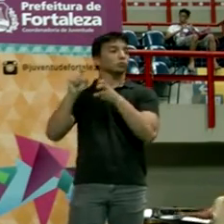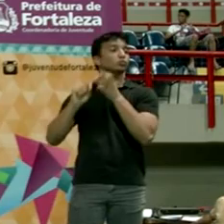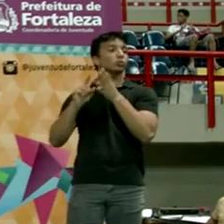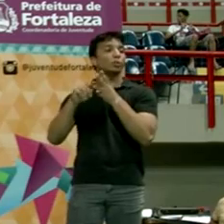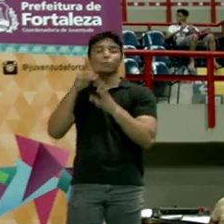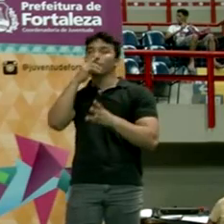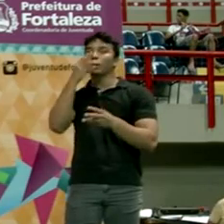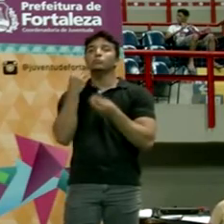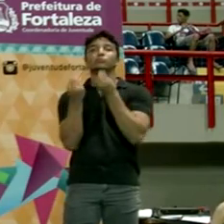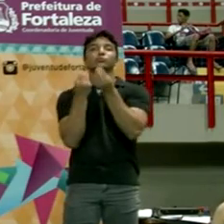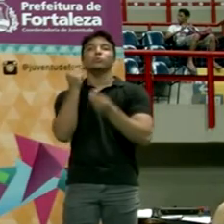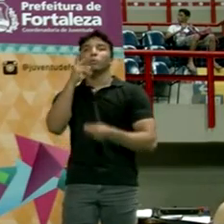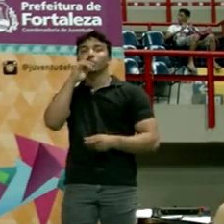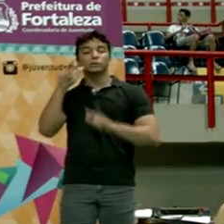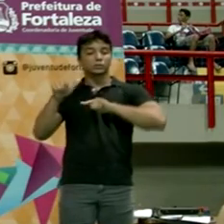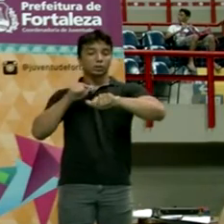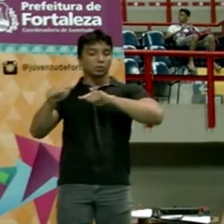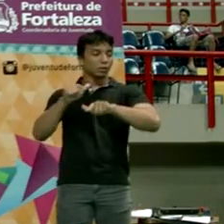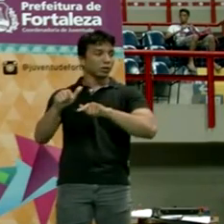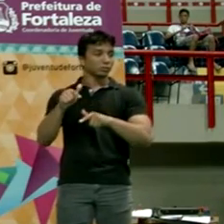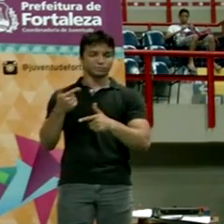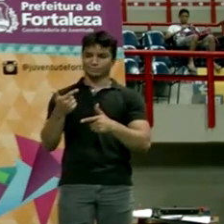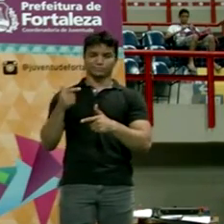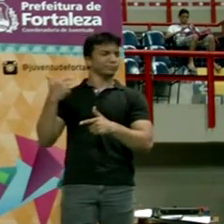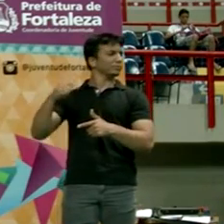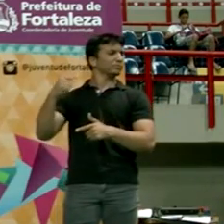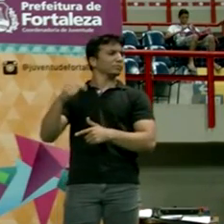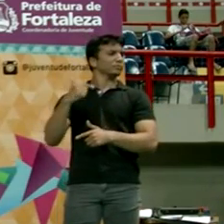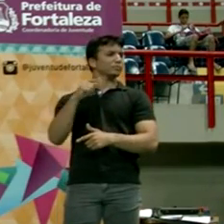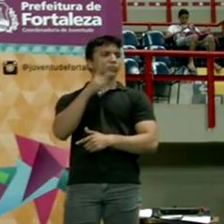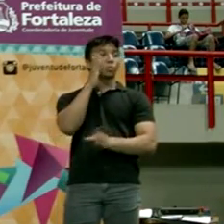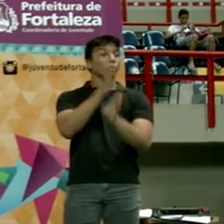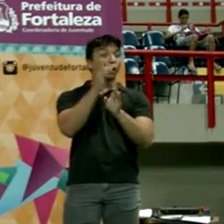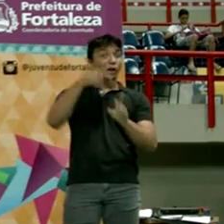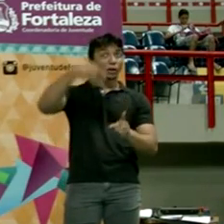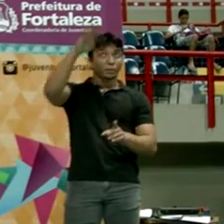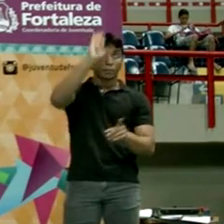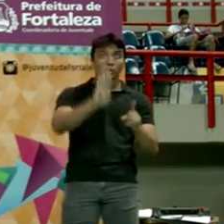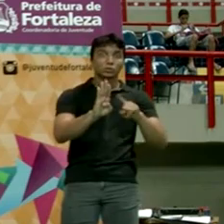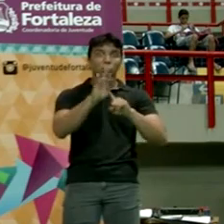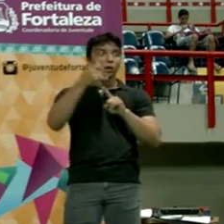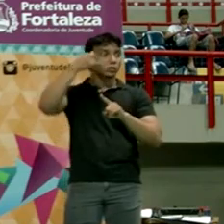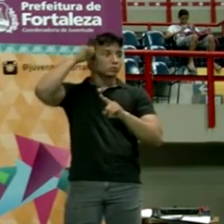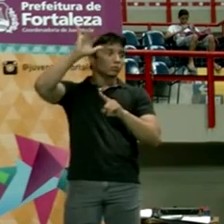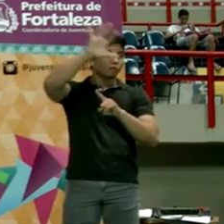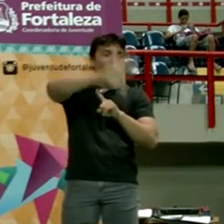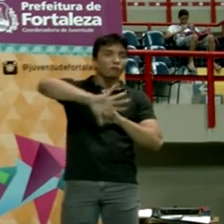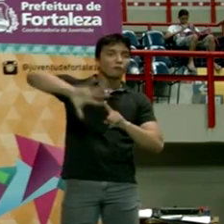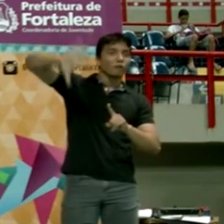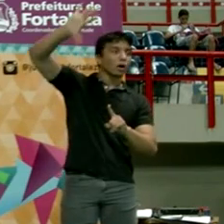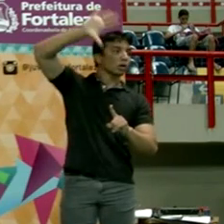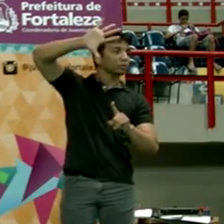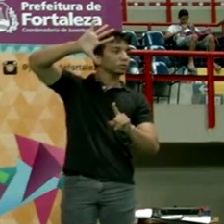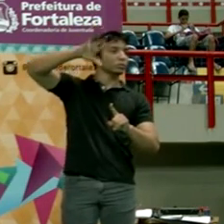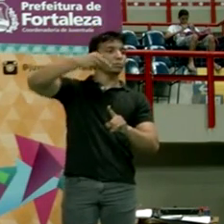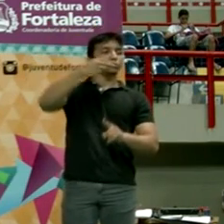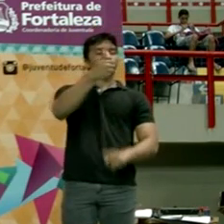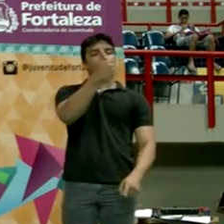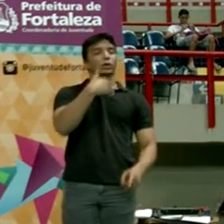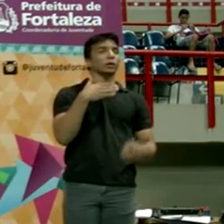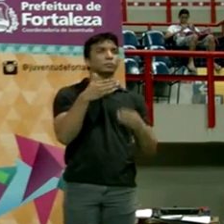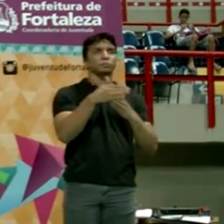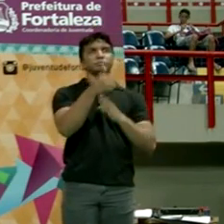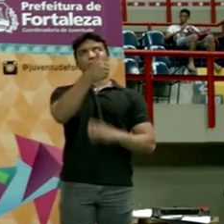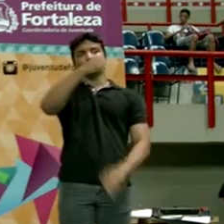formação, da qualificação dos trabalhadores, não é? Porque o Brasil era uma grande fazenda até 1930.